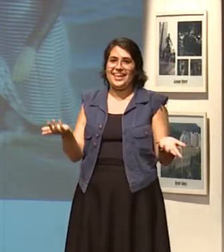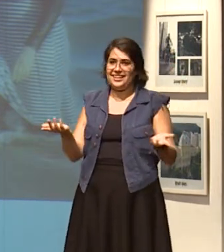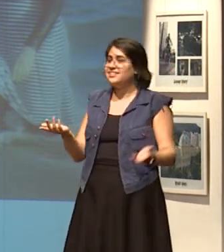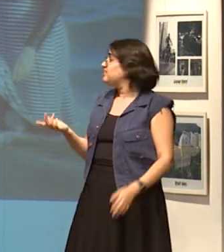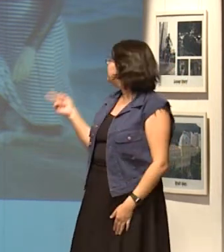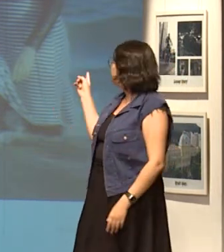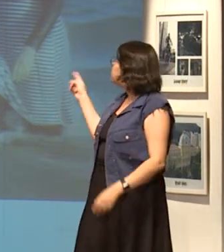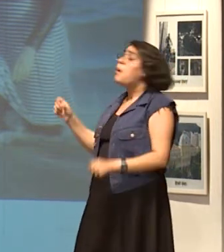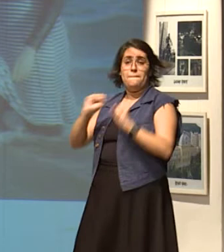dentro de você, as suas ideias.